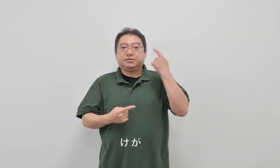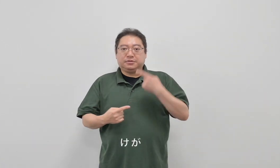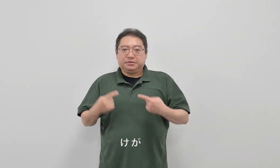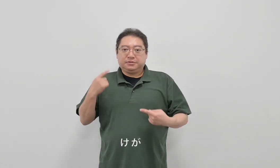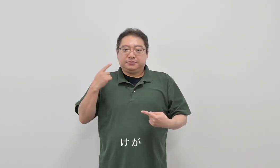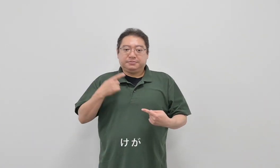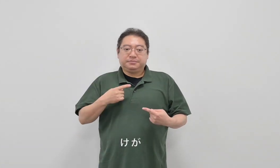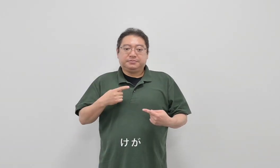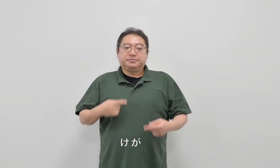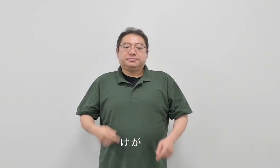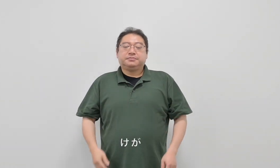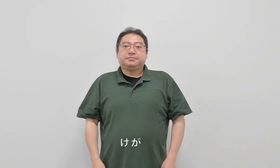怪我、